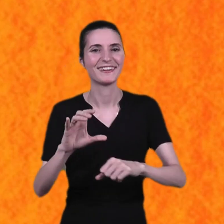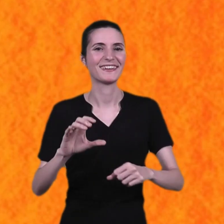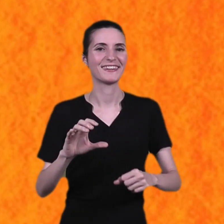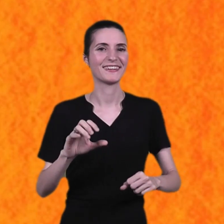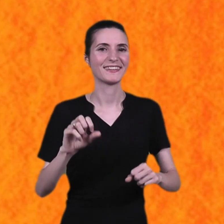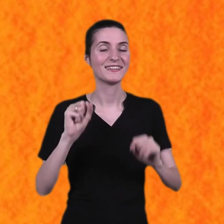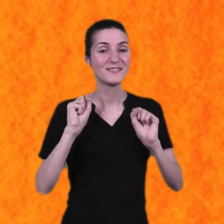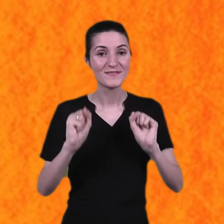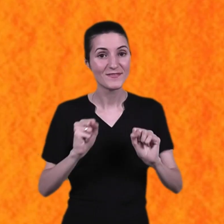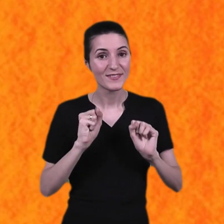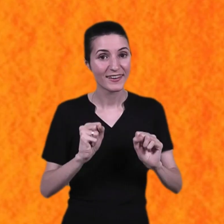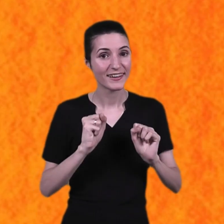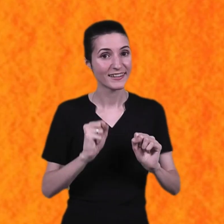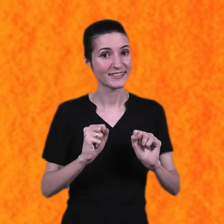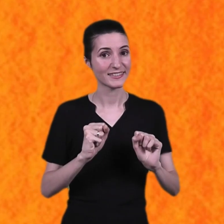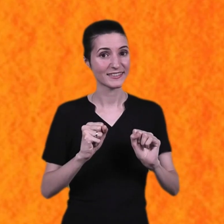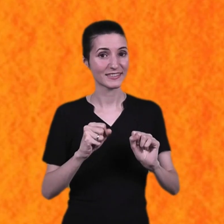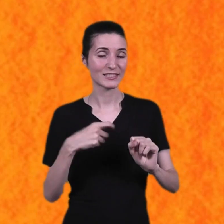digo, a gente